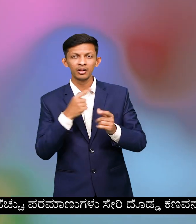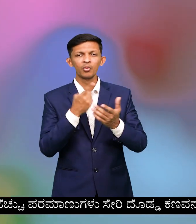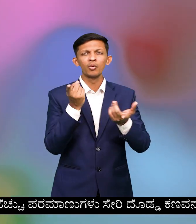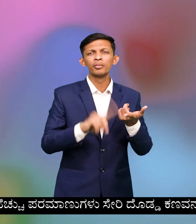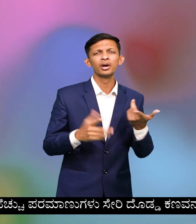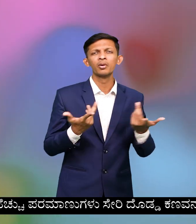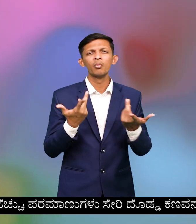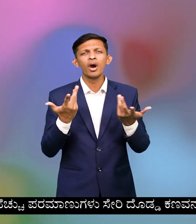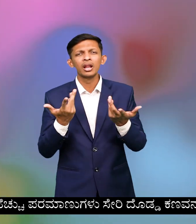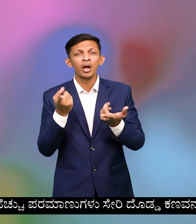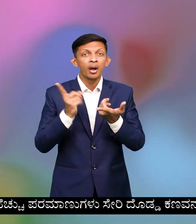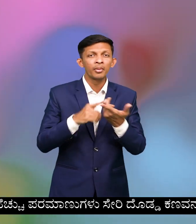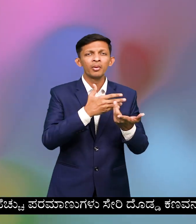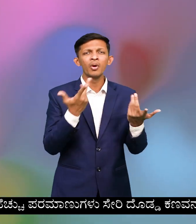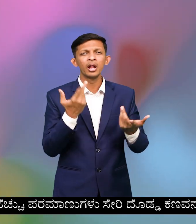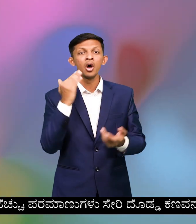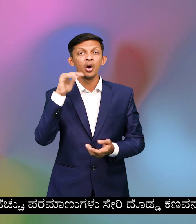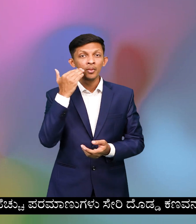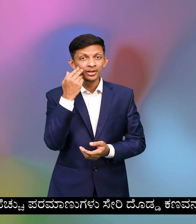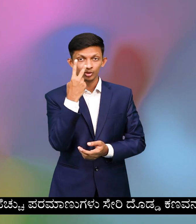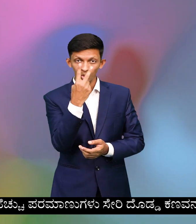ಪರಮಾಣುಗಳು ಸೇರಿಕೊಂಡಾಗ ಏನಾಗುತ್ತದೆ?